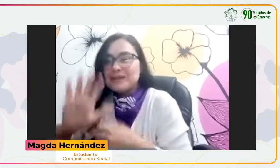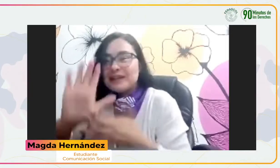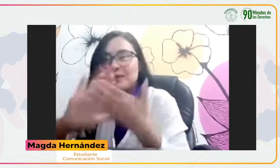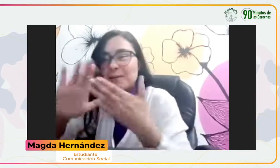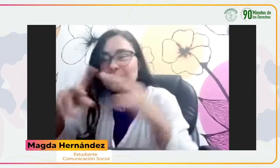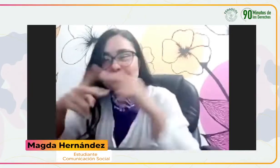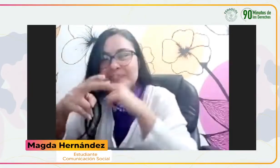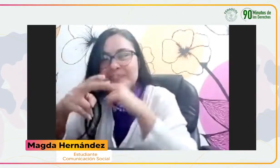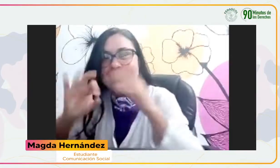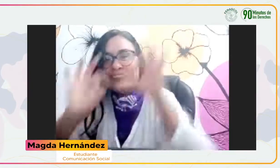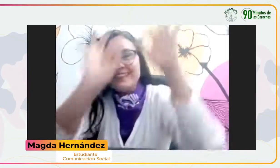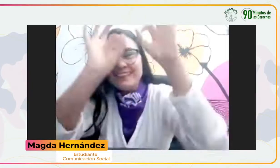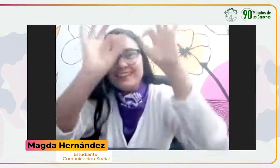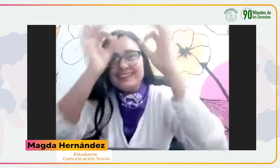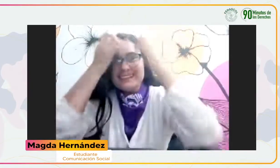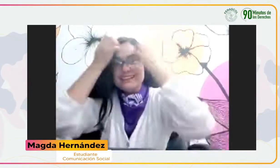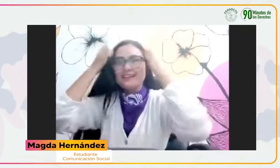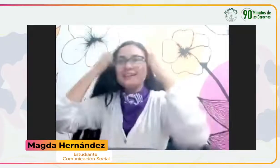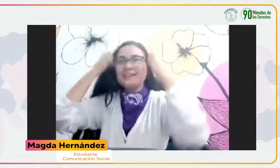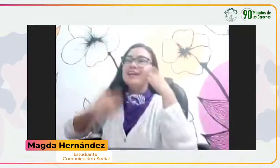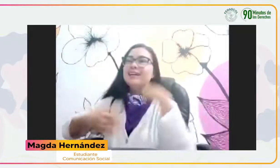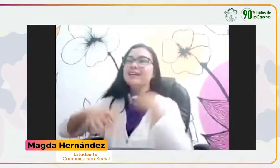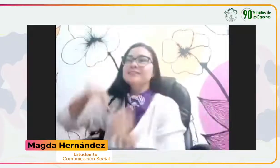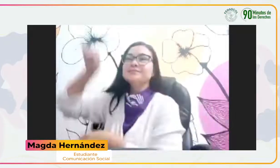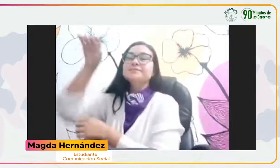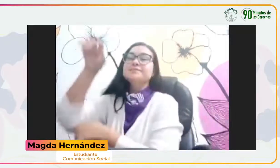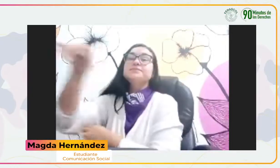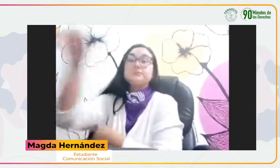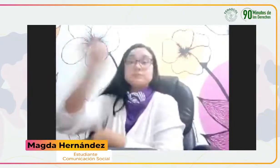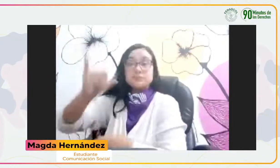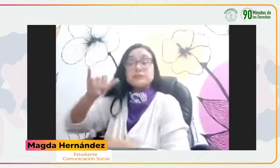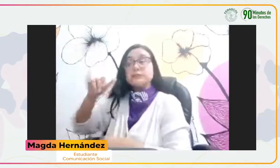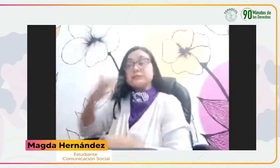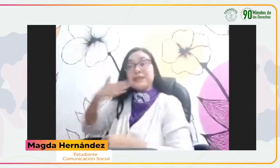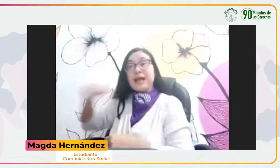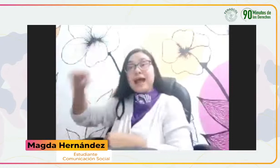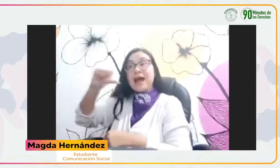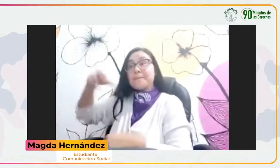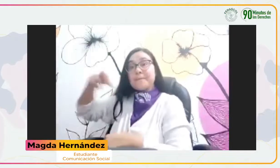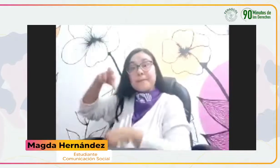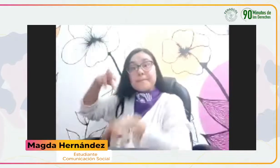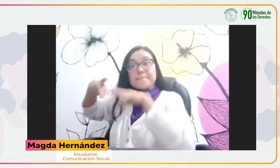perdón, qué pena, se me cortó la información porque miré una conversación por